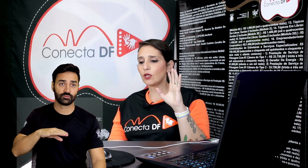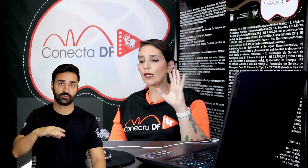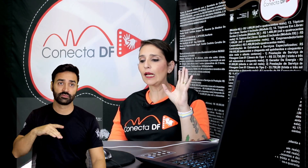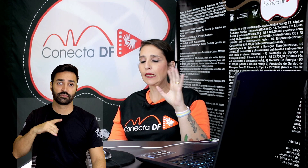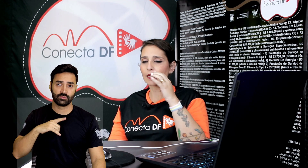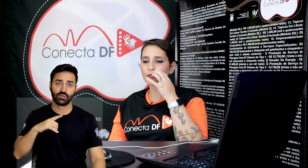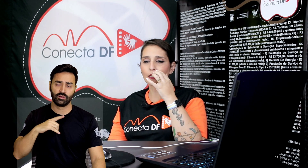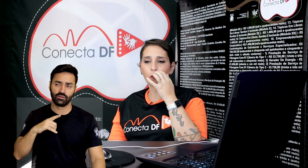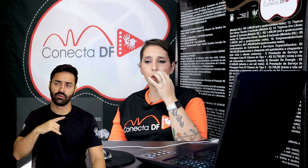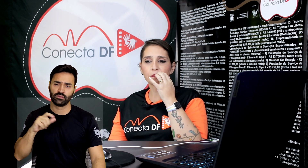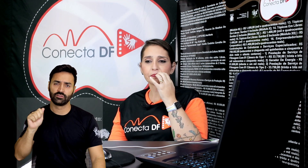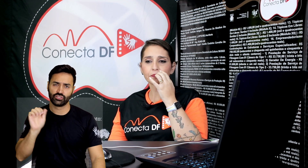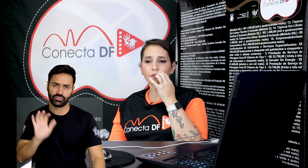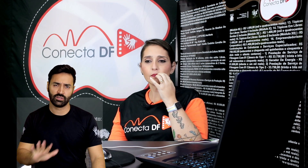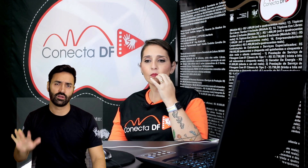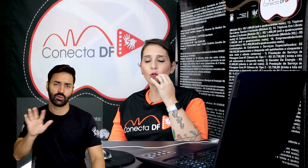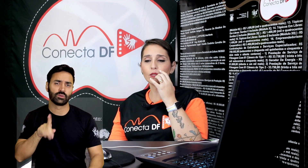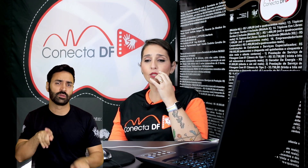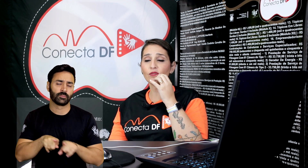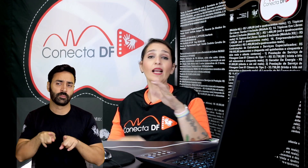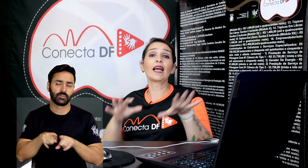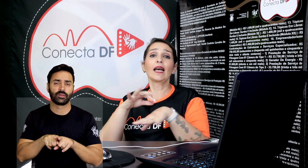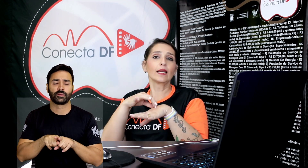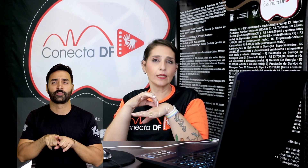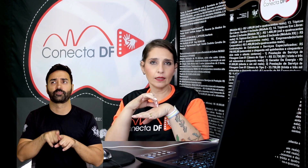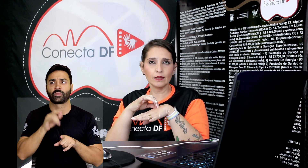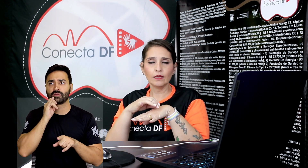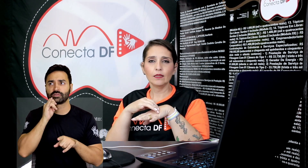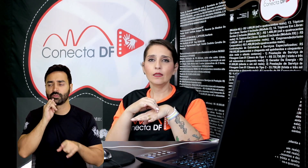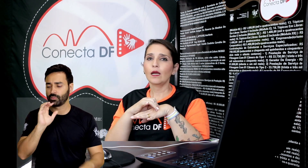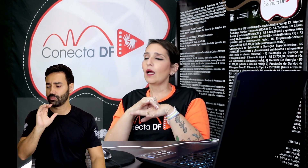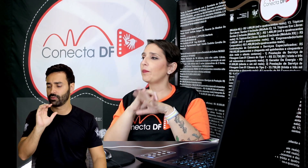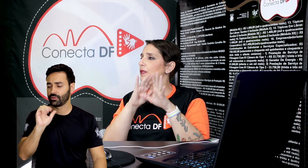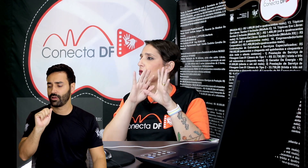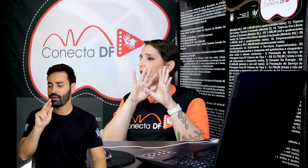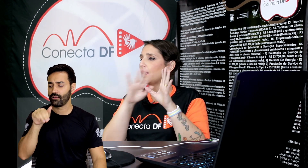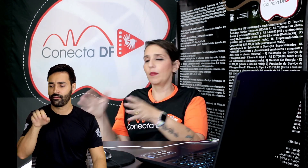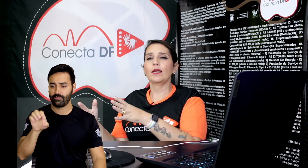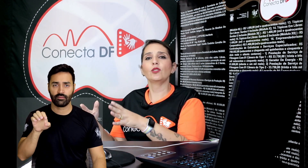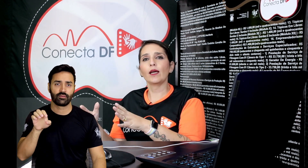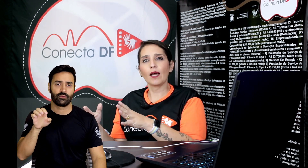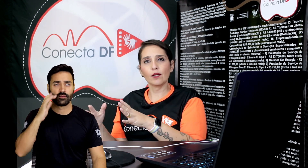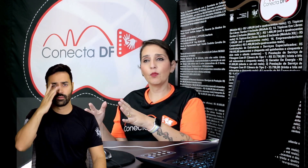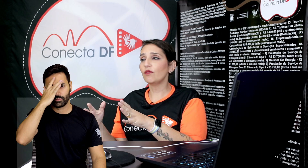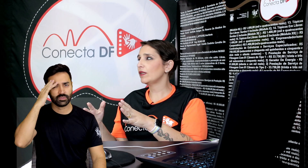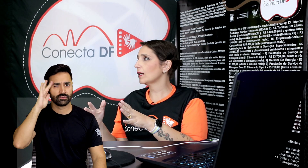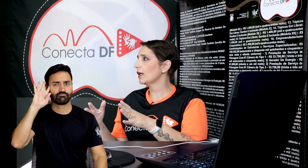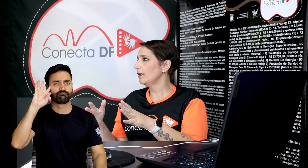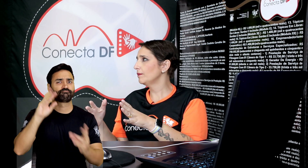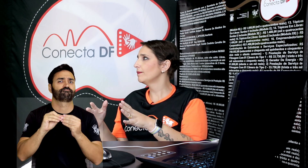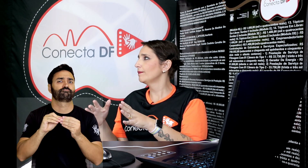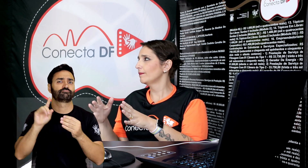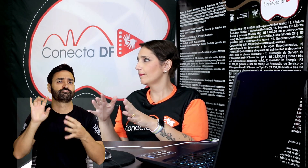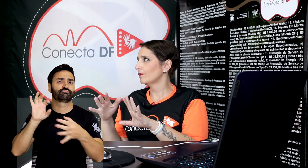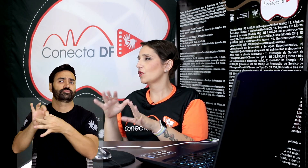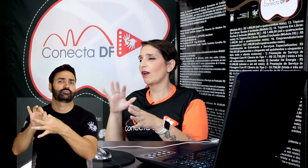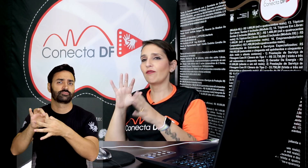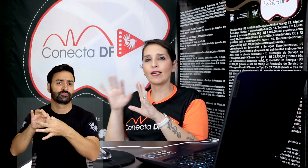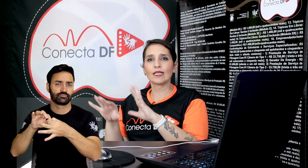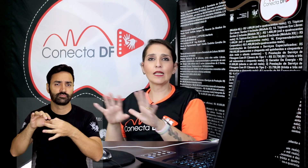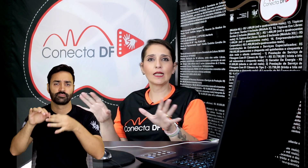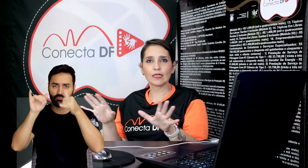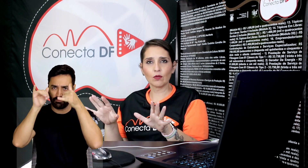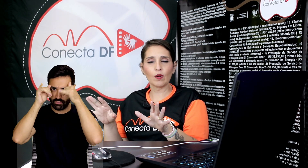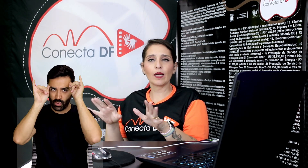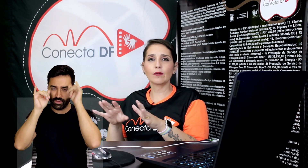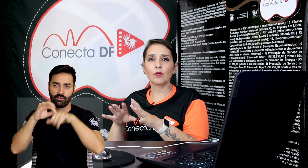essa generalização, quando a gente fala carne, a pessoa já remete à carne bovina, né? Já faz